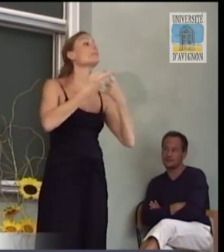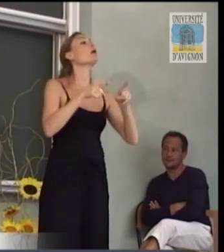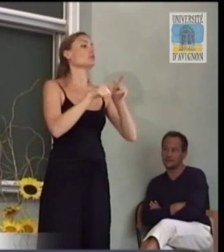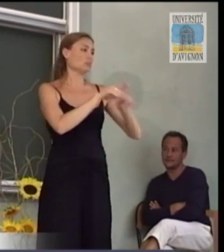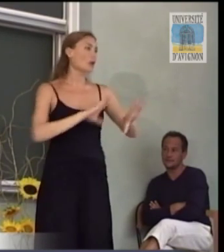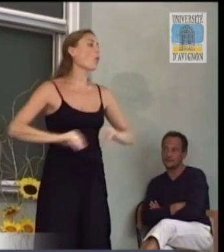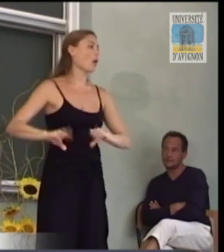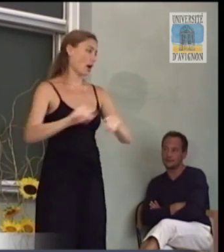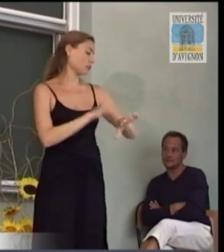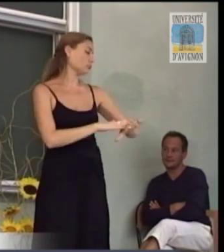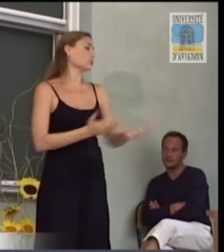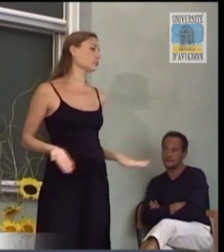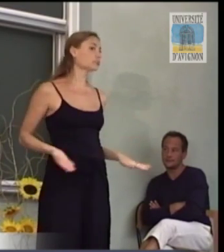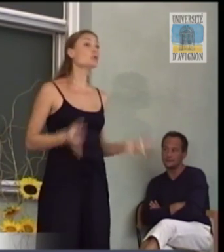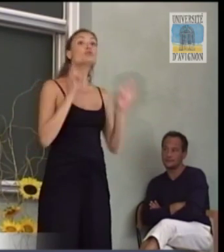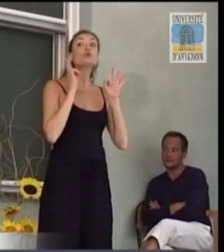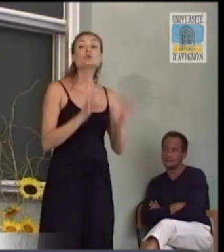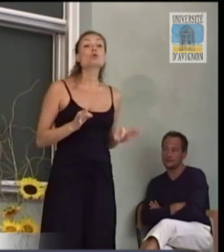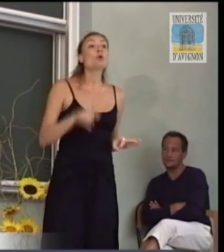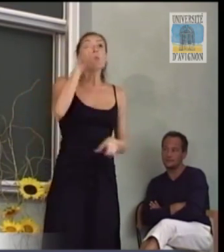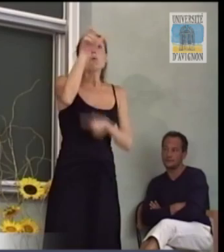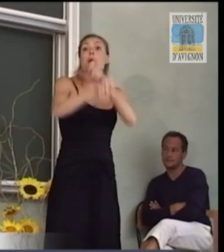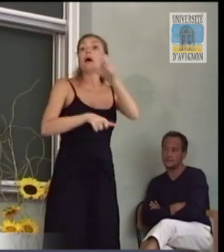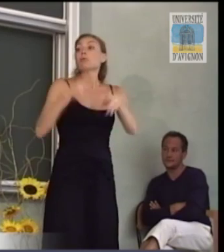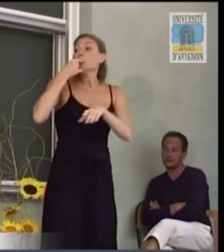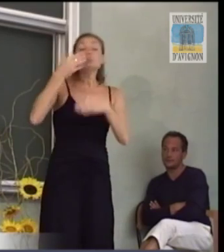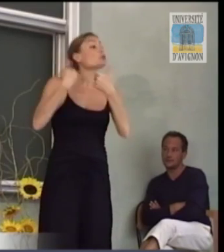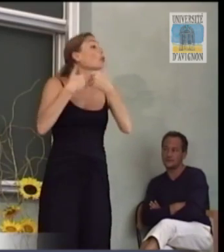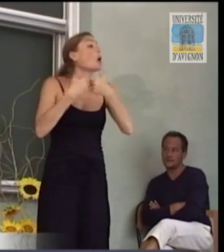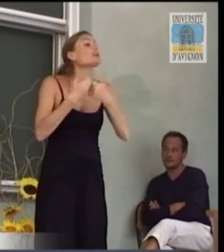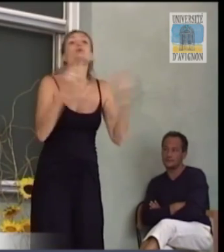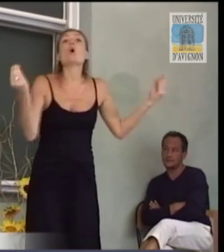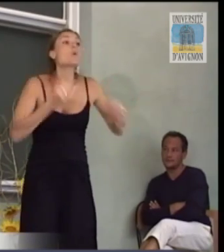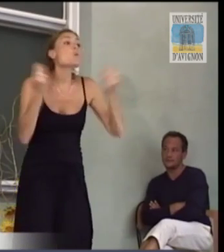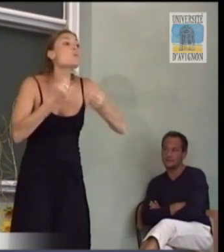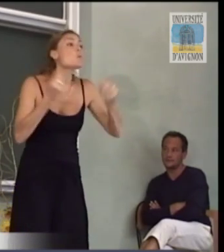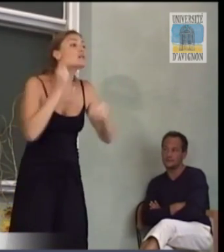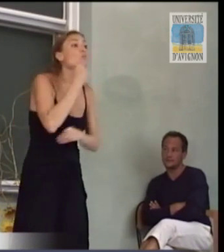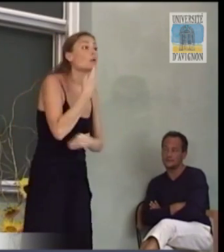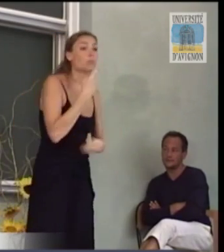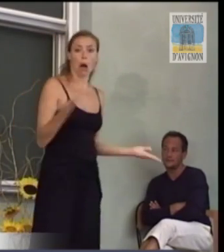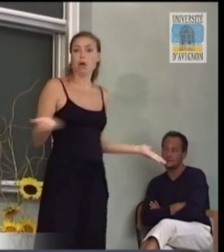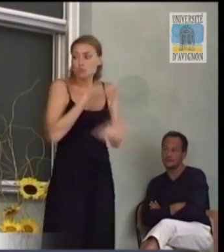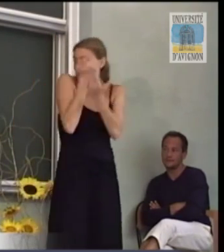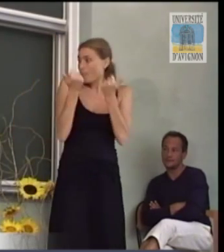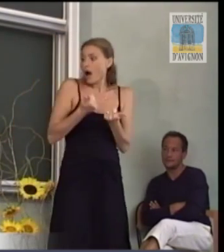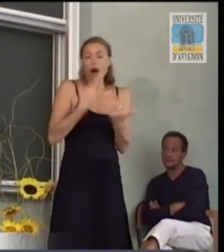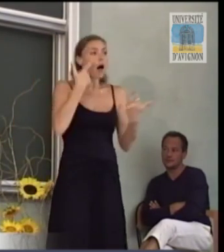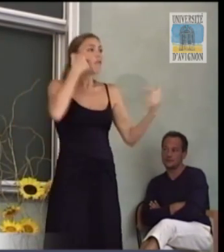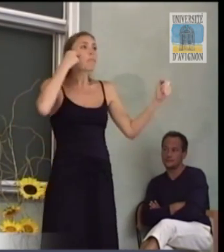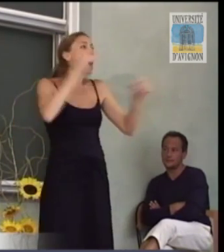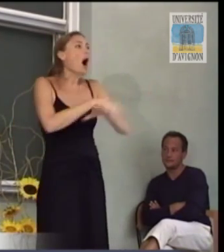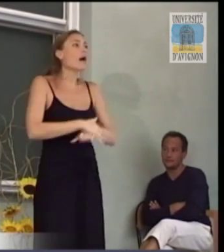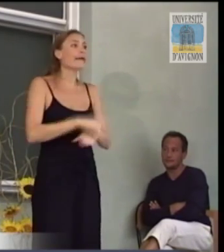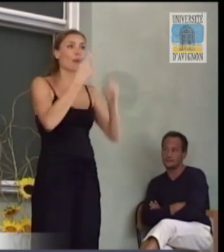sont où, les spectateurs? J'en sais rien, ils sont sourds. Il n'y a pas une casquette de plus sur la tête pour dire, je suis sourd. Enfin, j'en sais rien, moi, où est-ce qu'ils sont Et puis, c'est